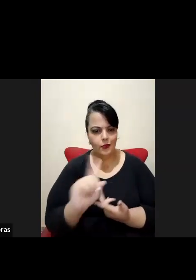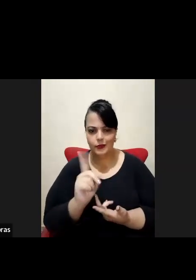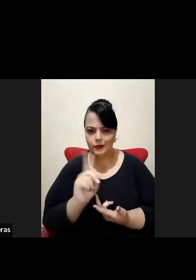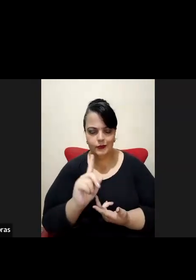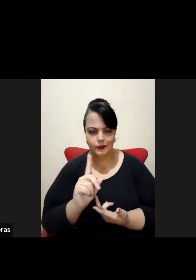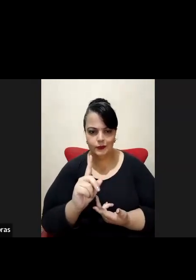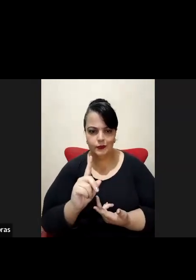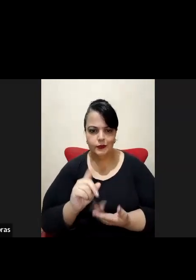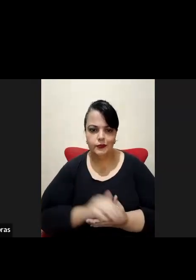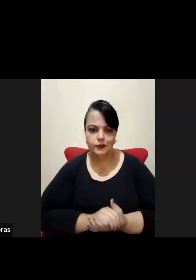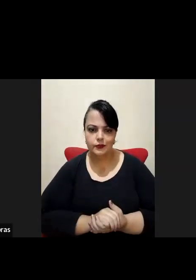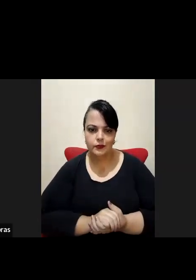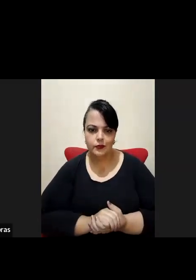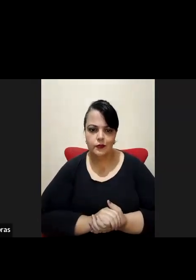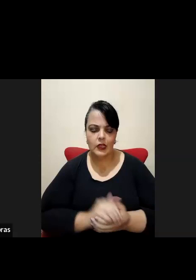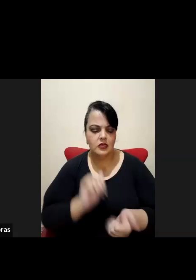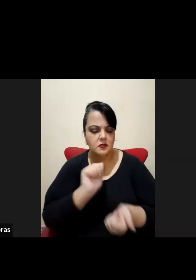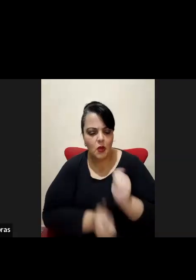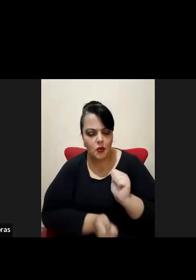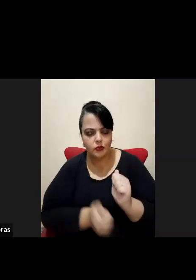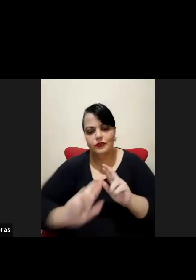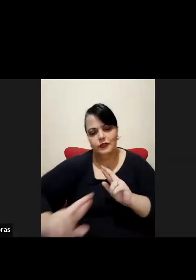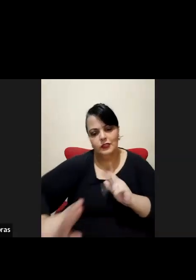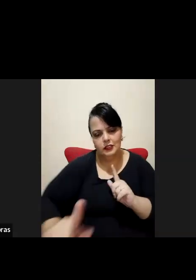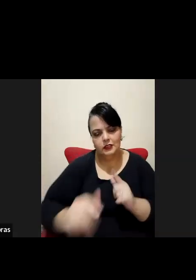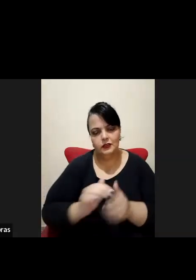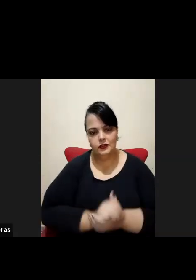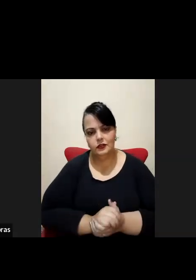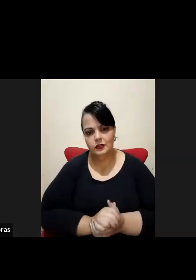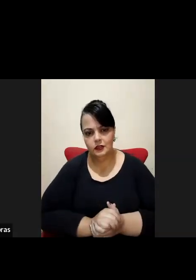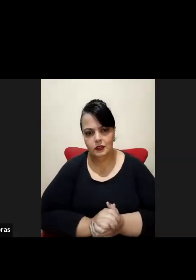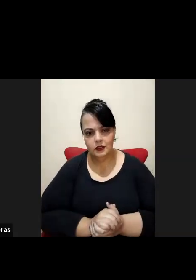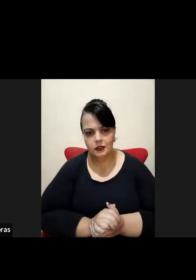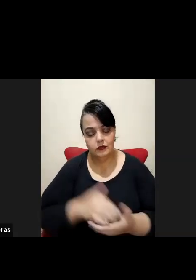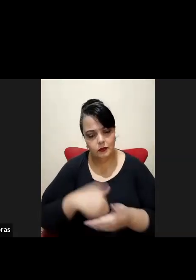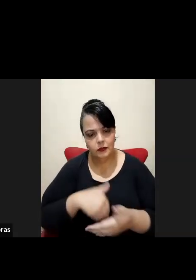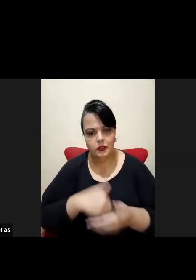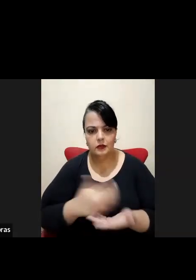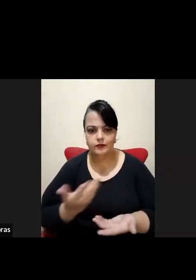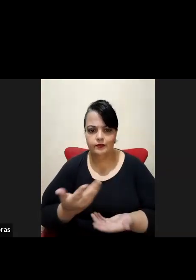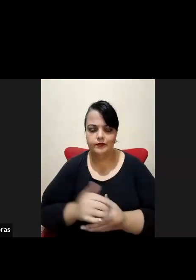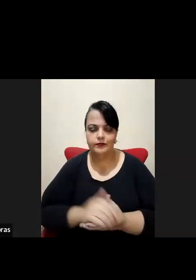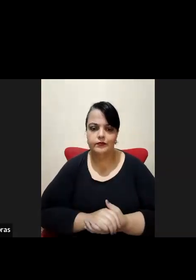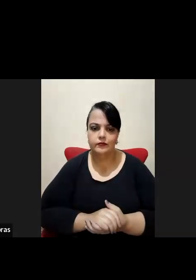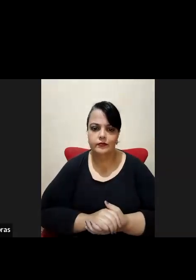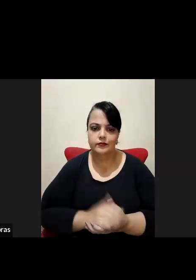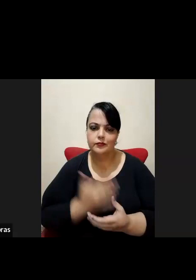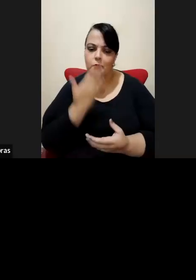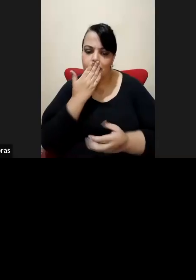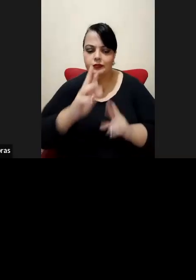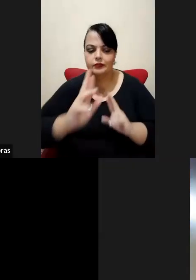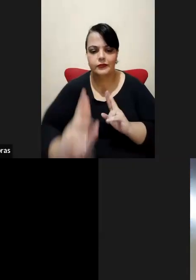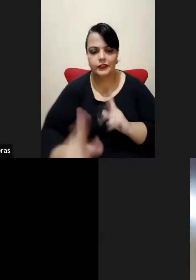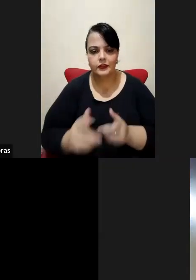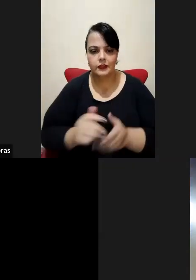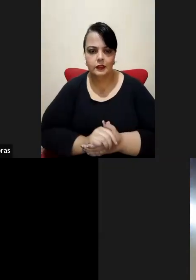congregação esportiva que nós nos dedicamos. Então, essa história de que alguns assuntos não